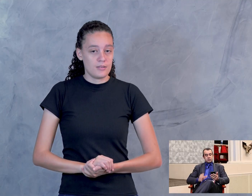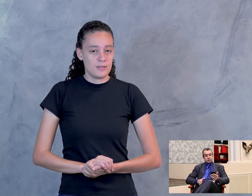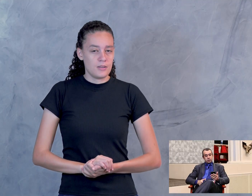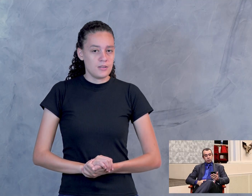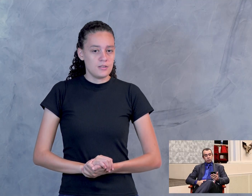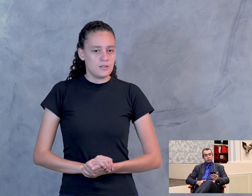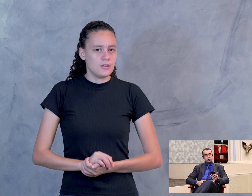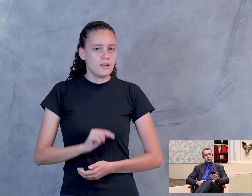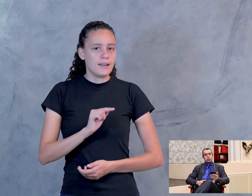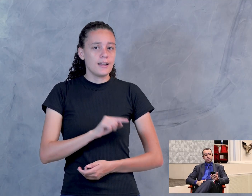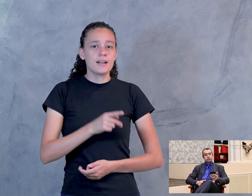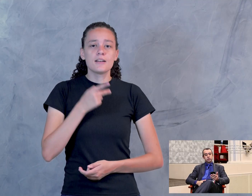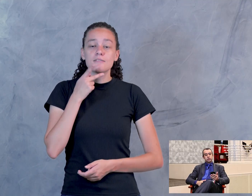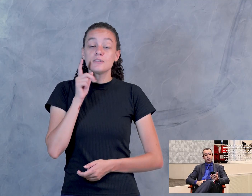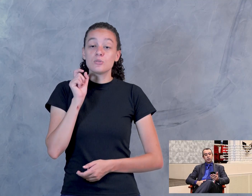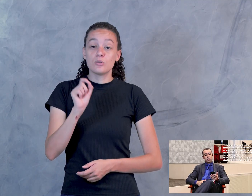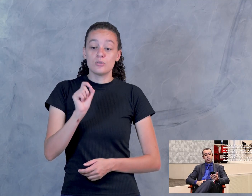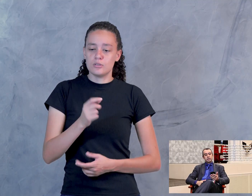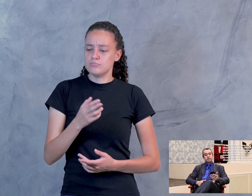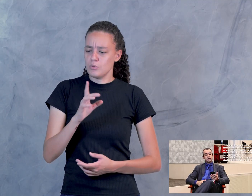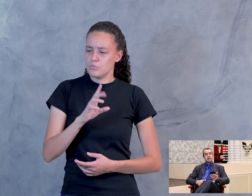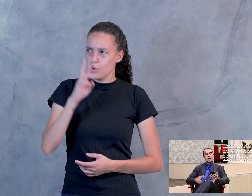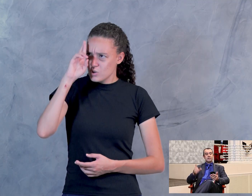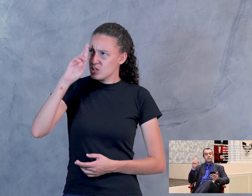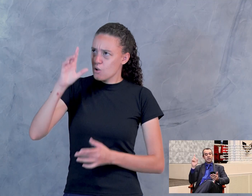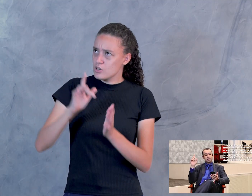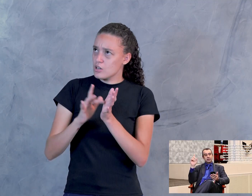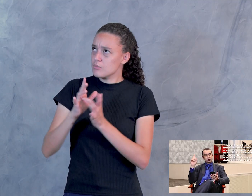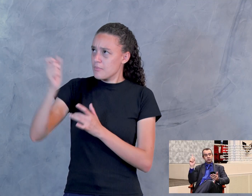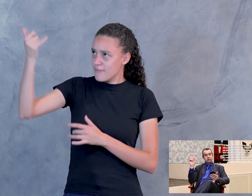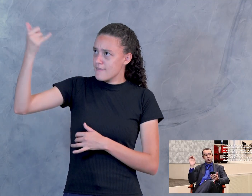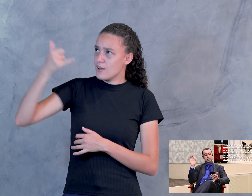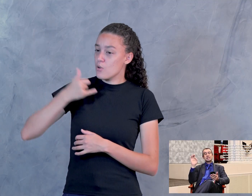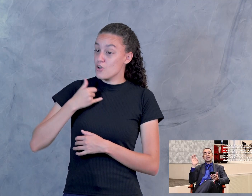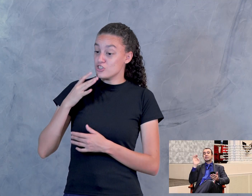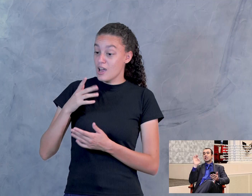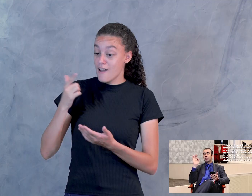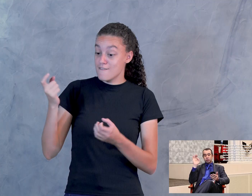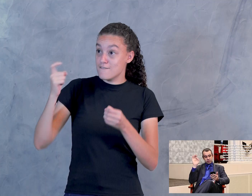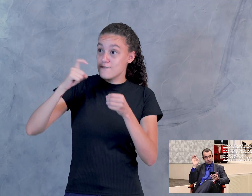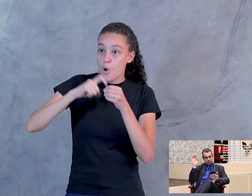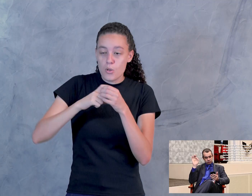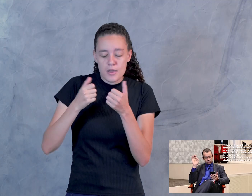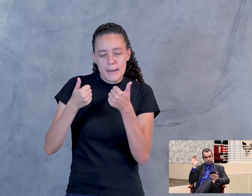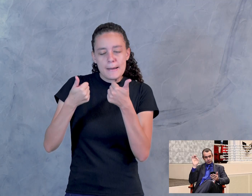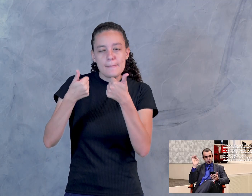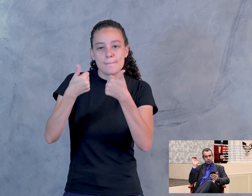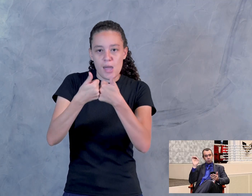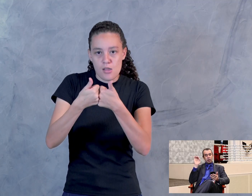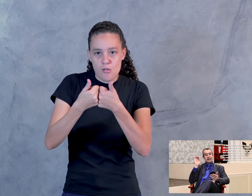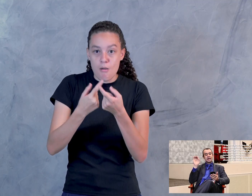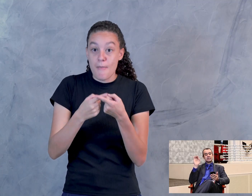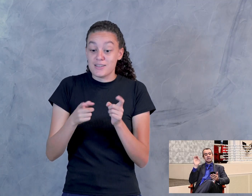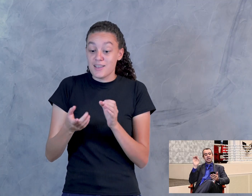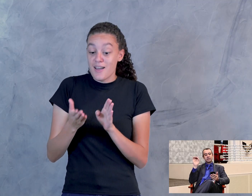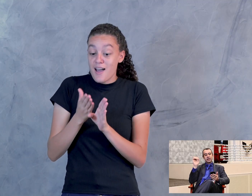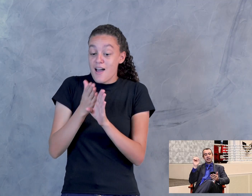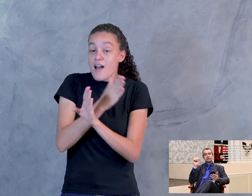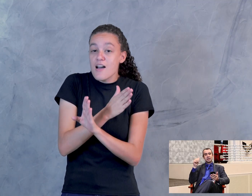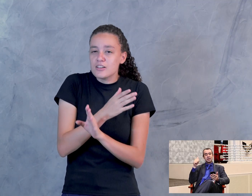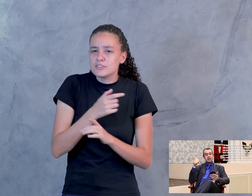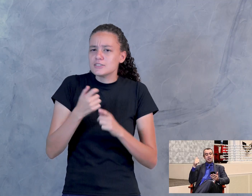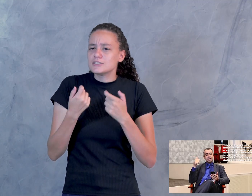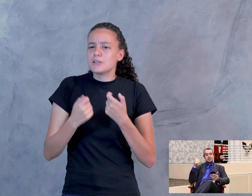Ele disse assim: o Senhor Jesus falou-me e disse que a vinda do Senhor estava se aproximando. Porém, antes que